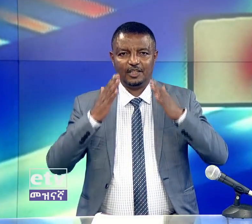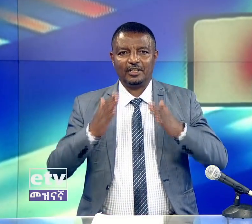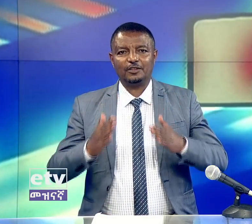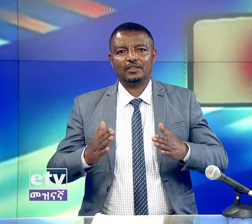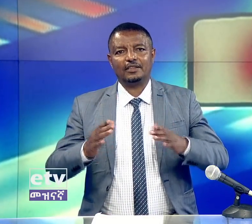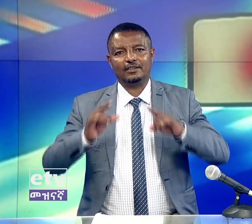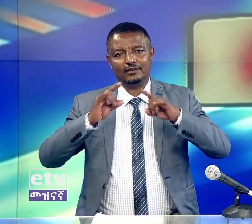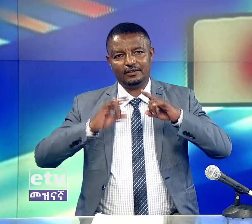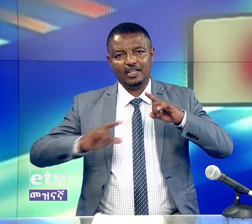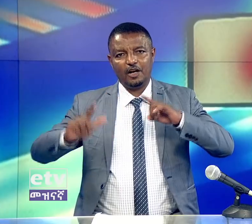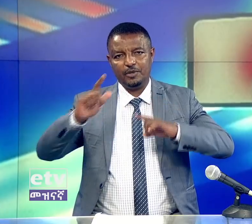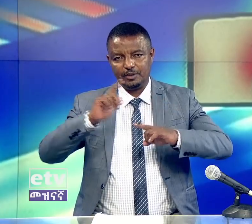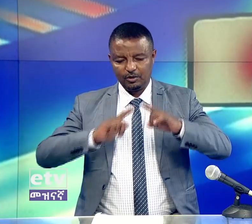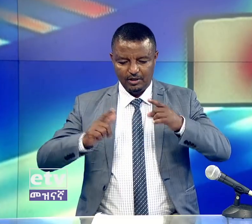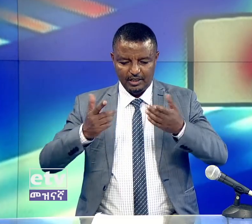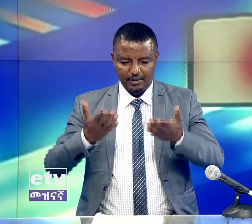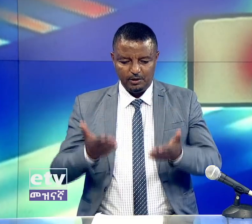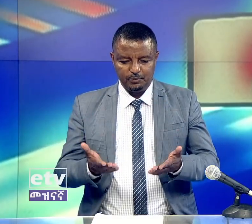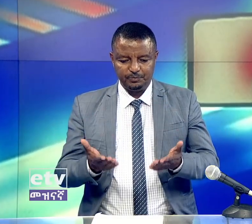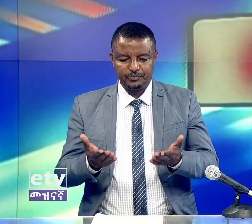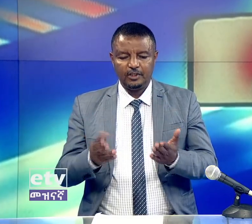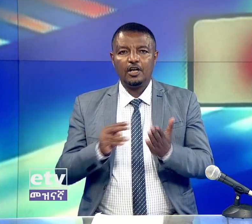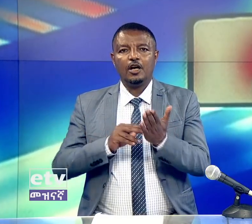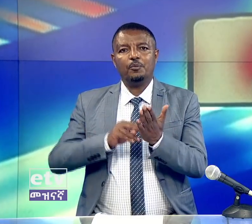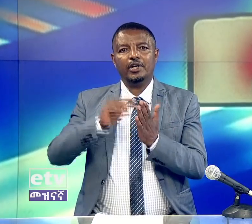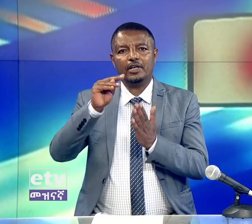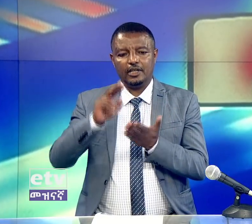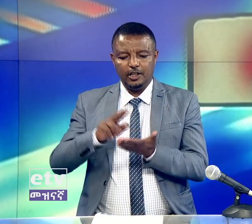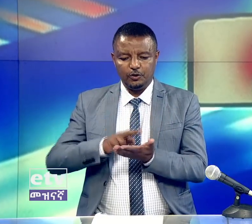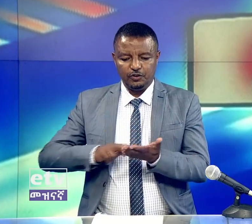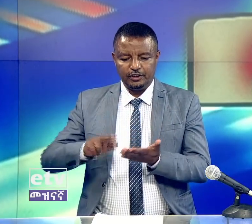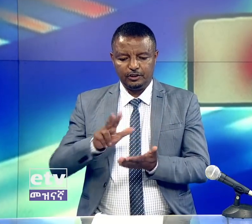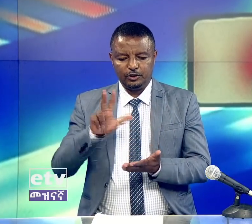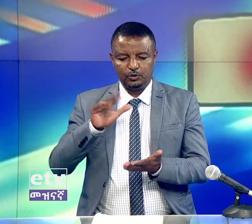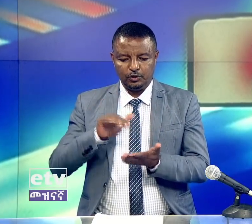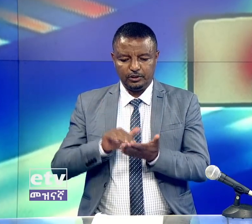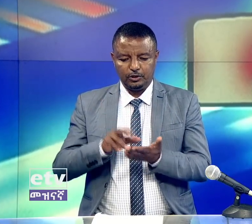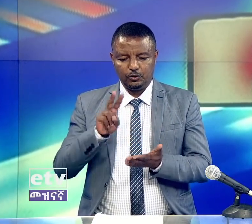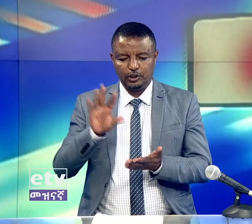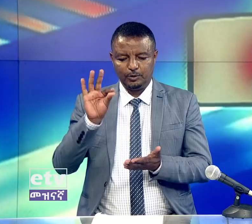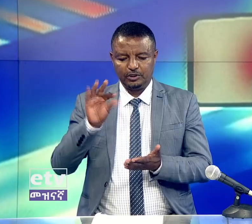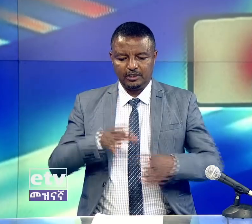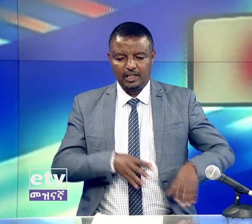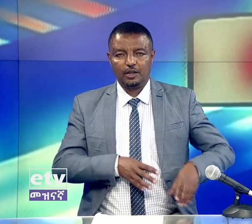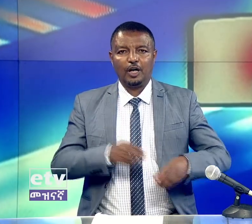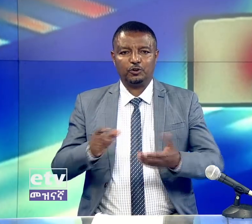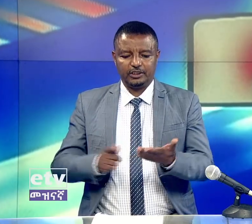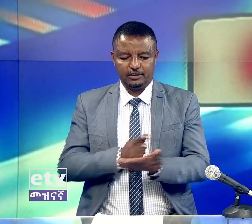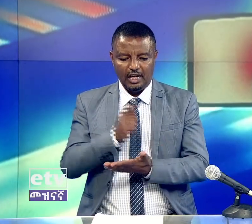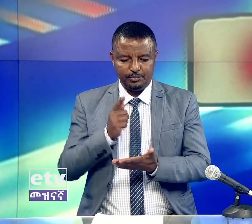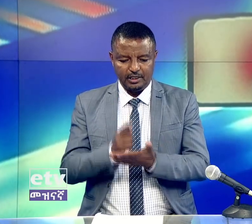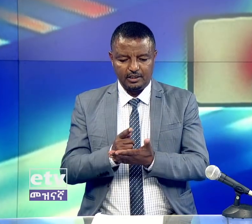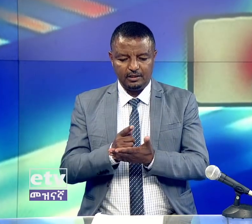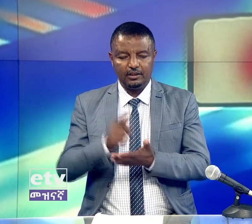ተናስተልን ተመልካቾቻችን ዜና በምልክት ቋንቋ ቀርባለሁ። መቀሌ ዩኒቨርሲቲ 3290